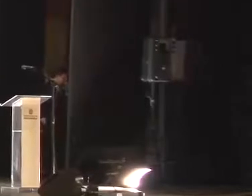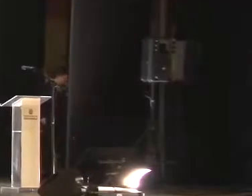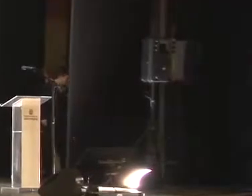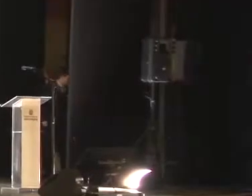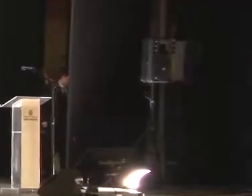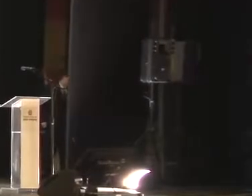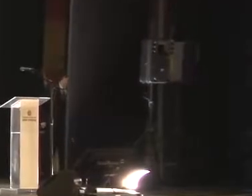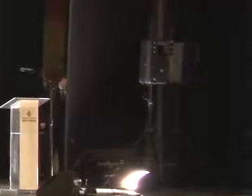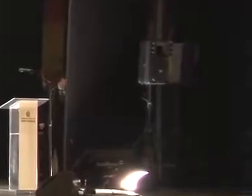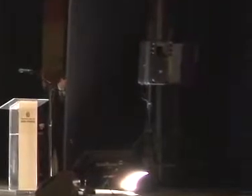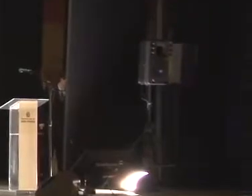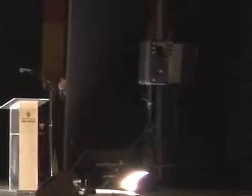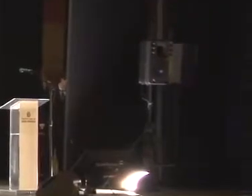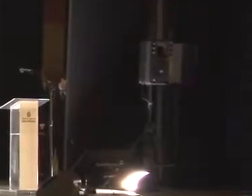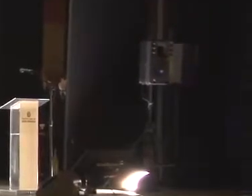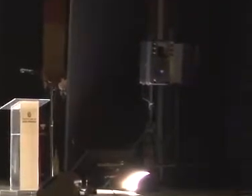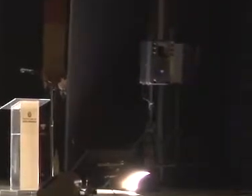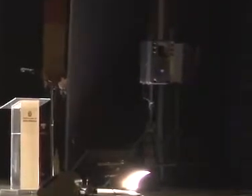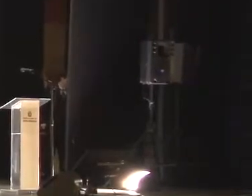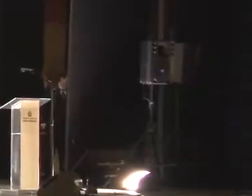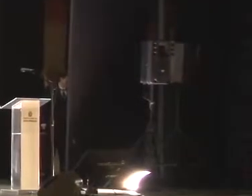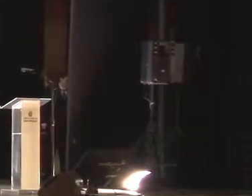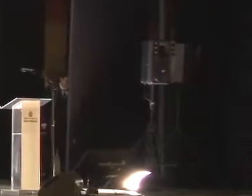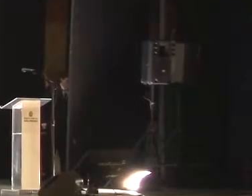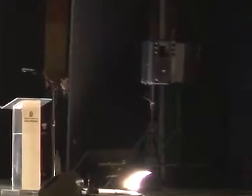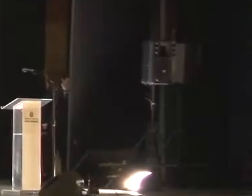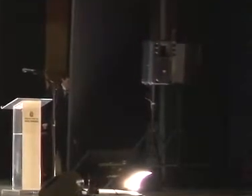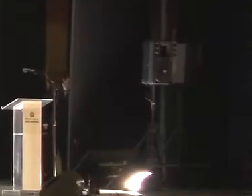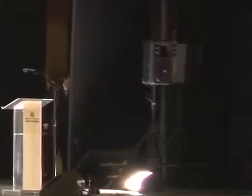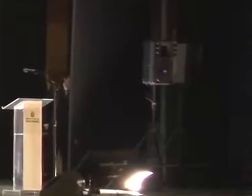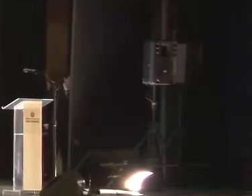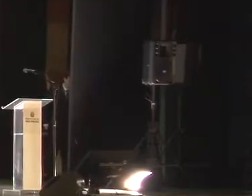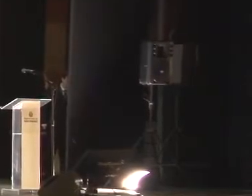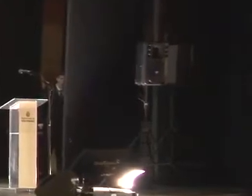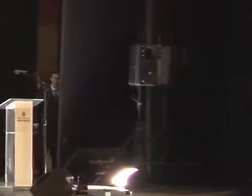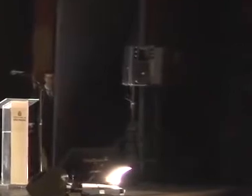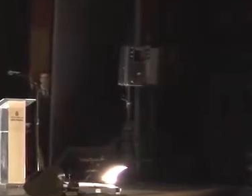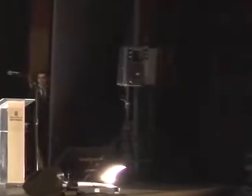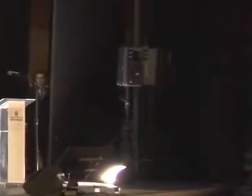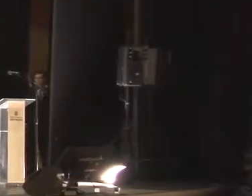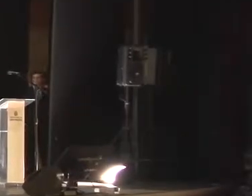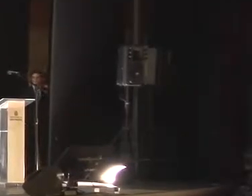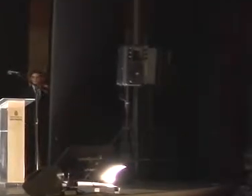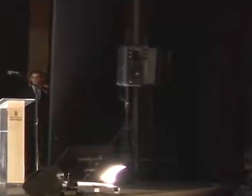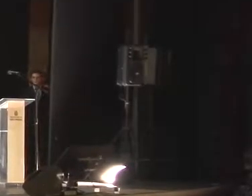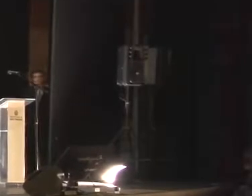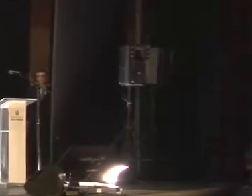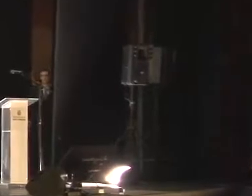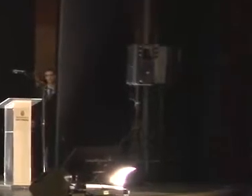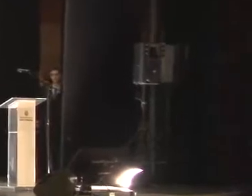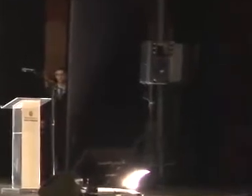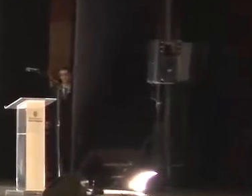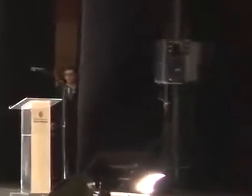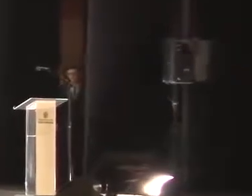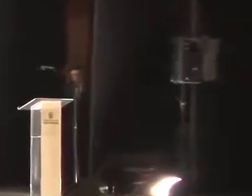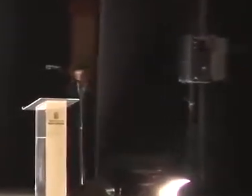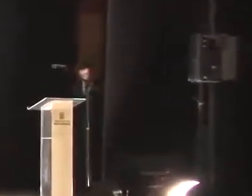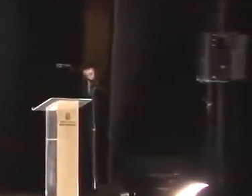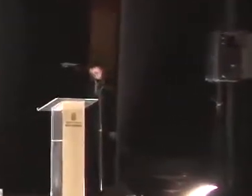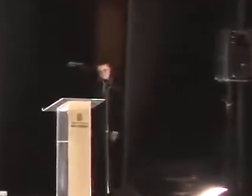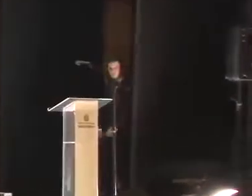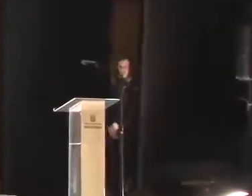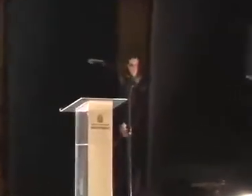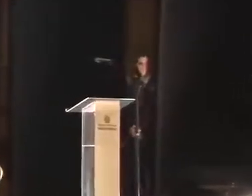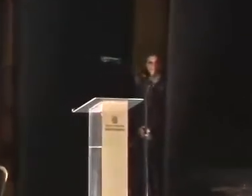de acesso e, na verdade, de oportunizar a educação de qualidade para muitas pessoas. Isso para nós é